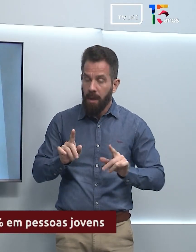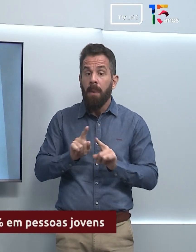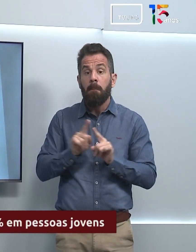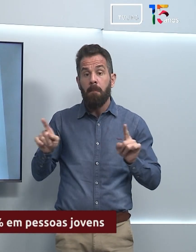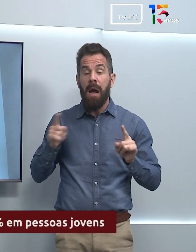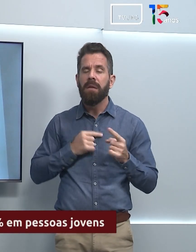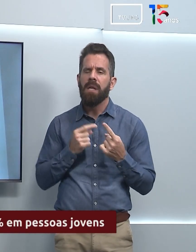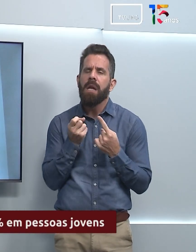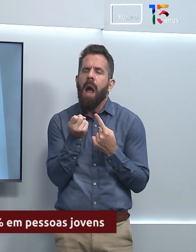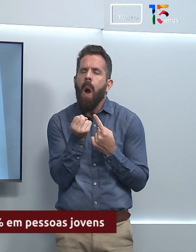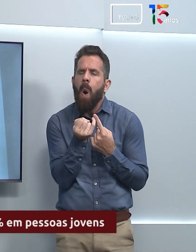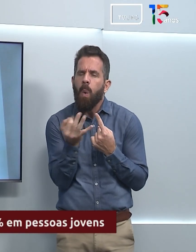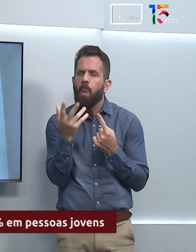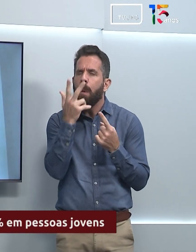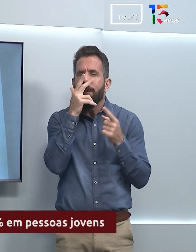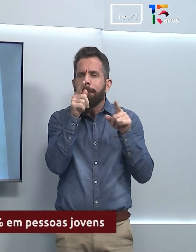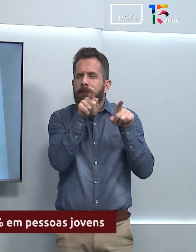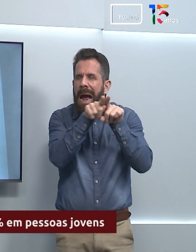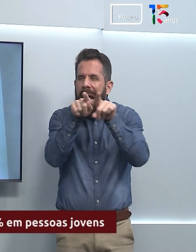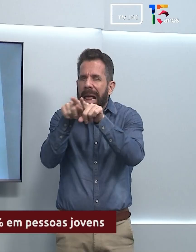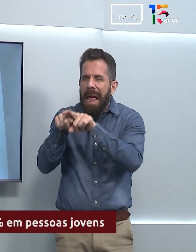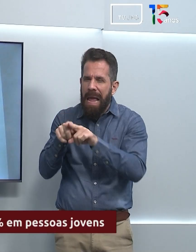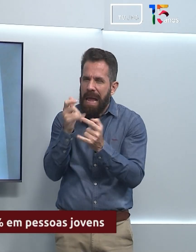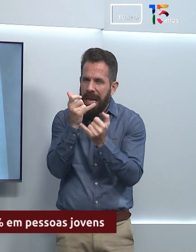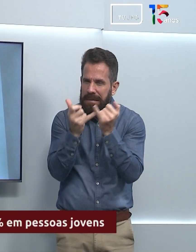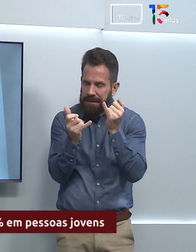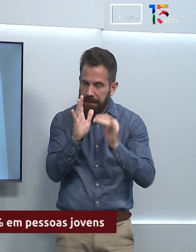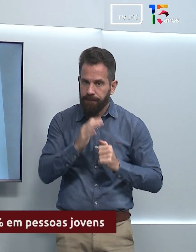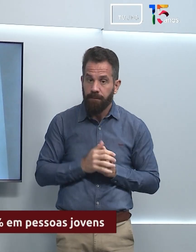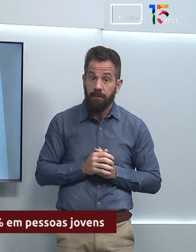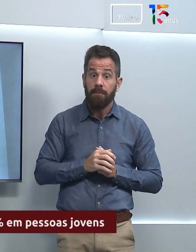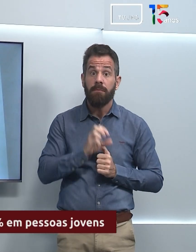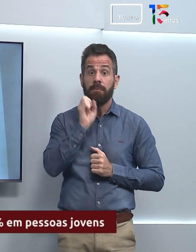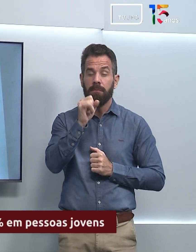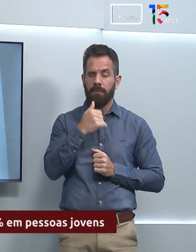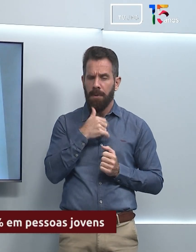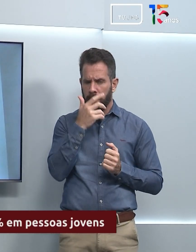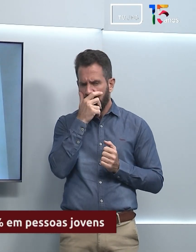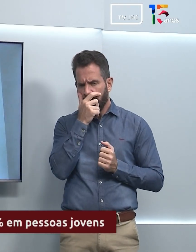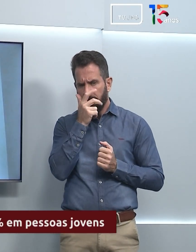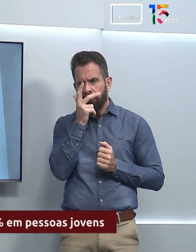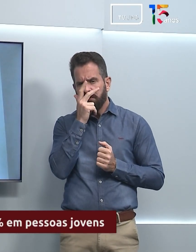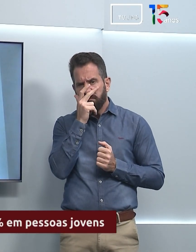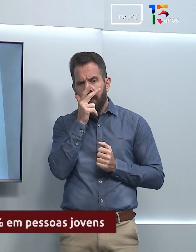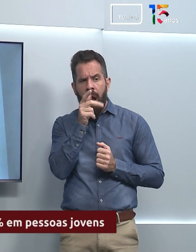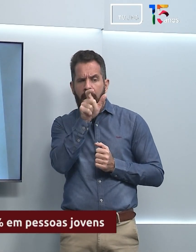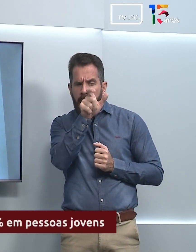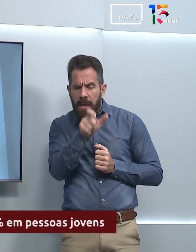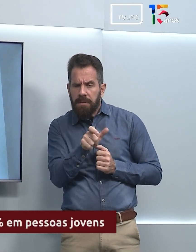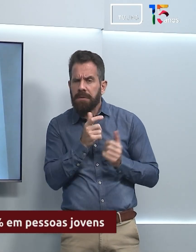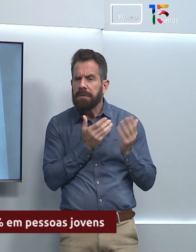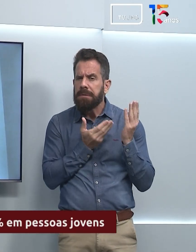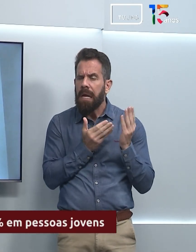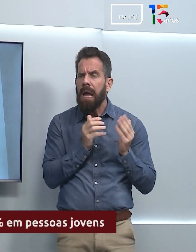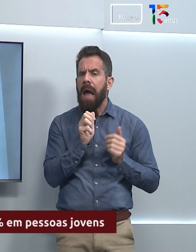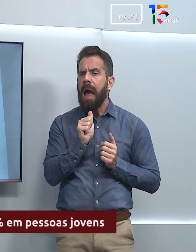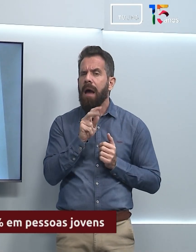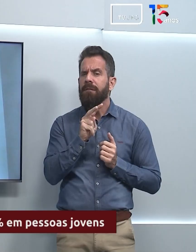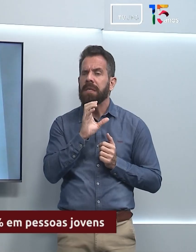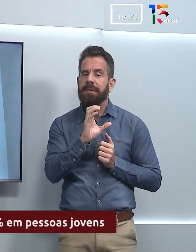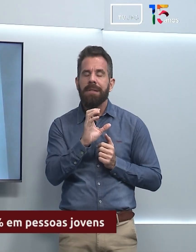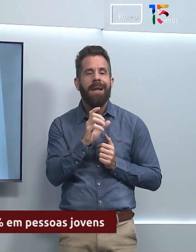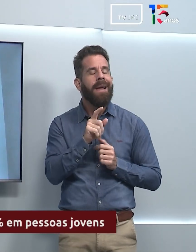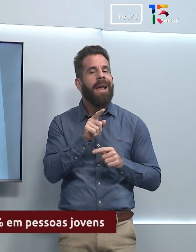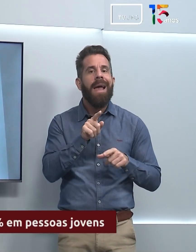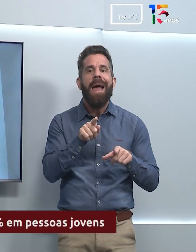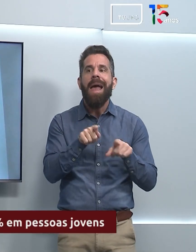de mensagem hoje. Quando a gente suspeita que a pessoa está tendo AVC, esse sintoma normalmente ele é súbito. Então,